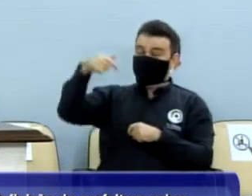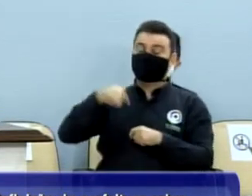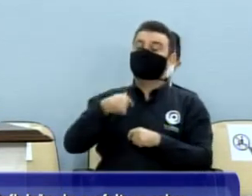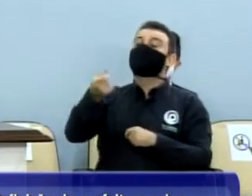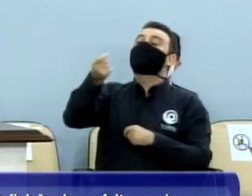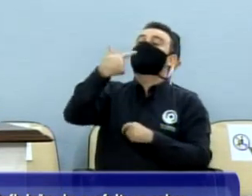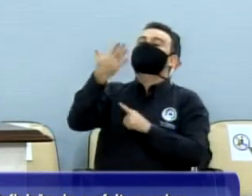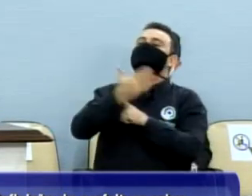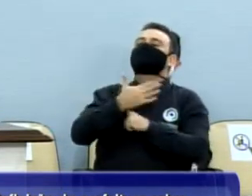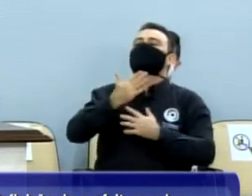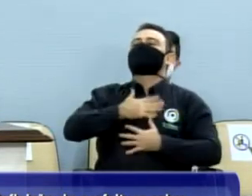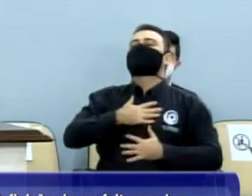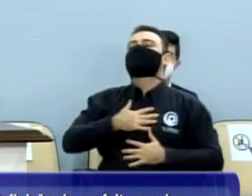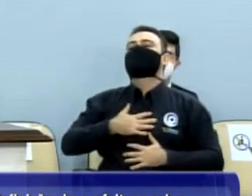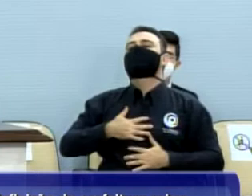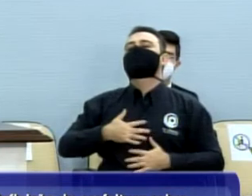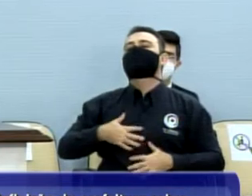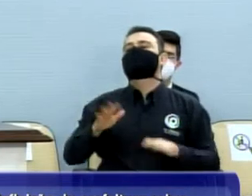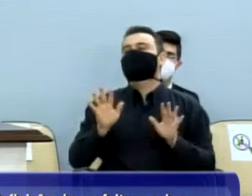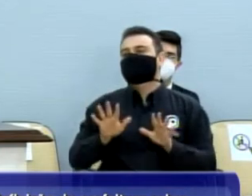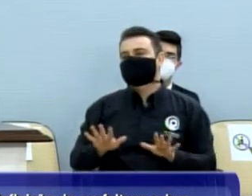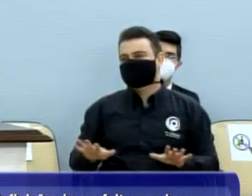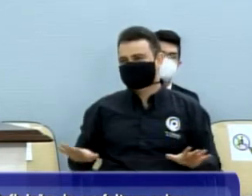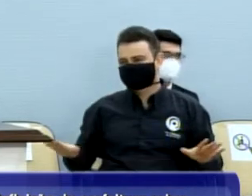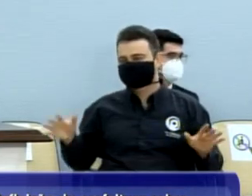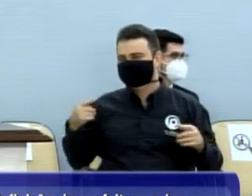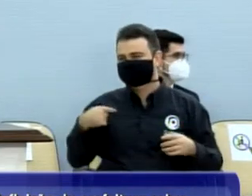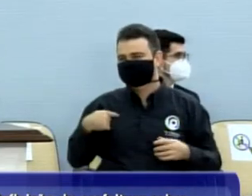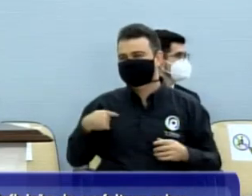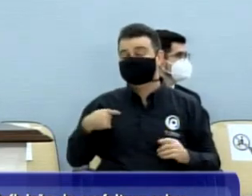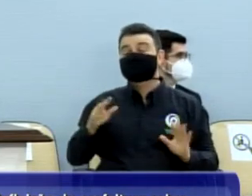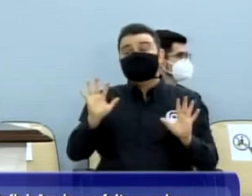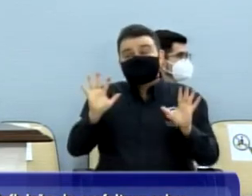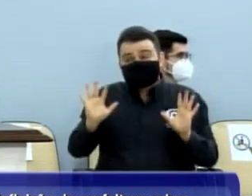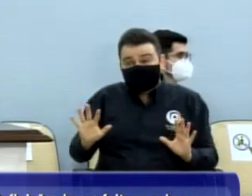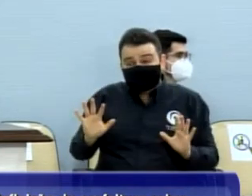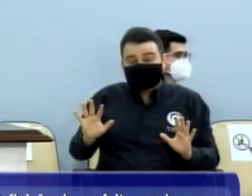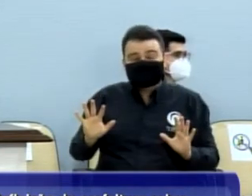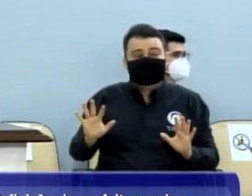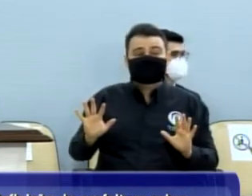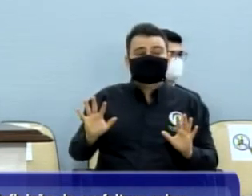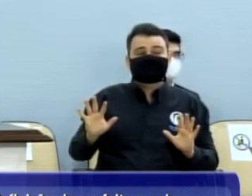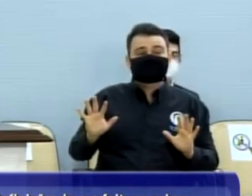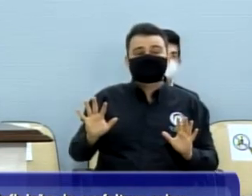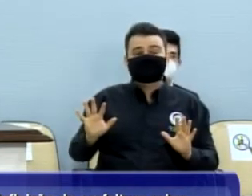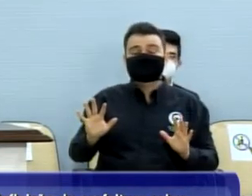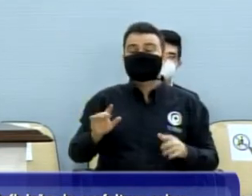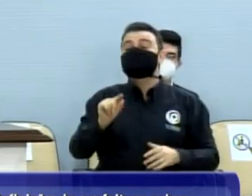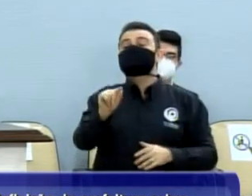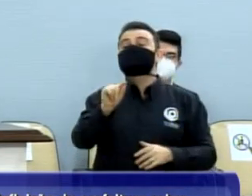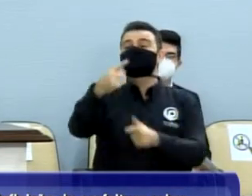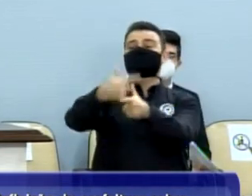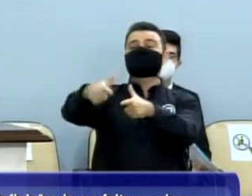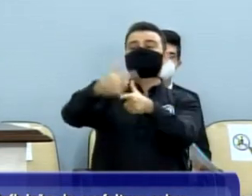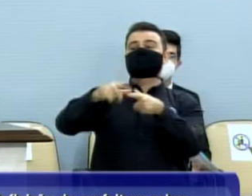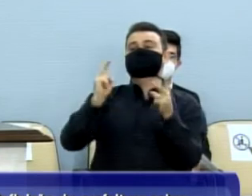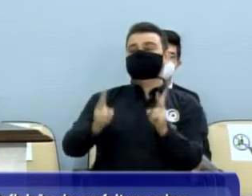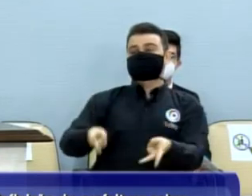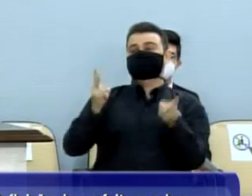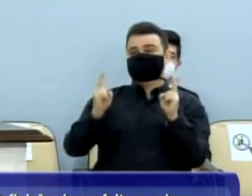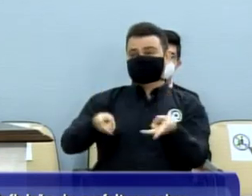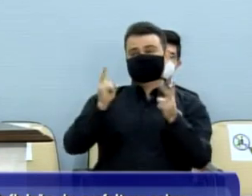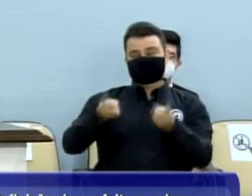estou assim, meio sereno. Mas só que a serenidade da gente, uma hora acaba, uma hora termina, né? Uma hora